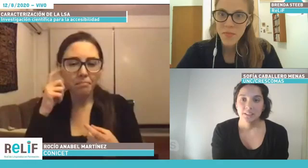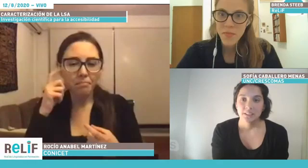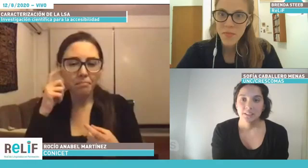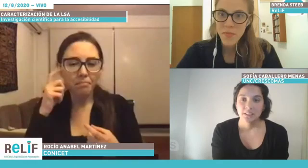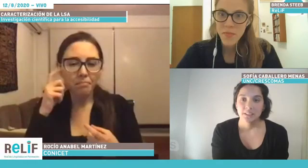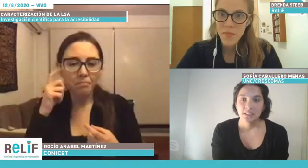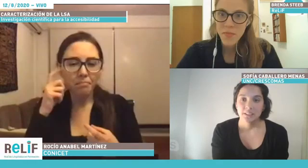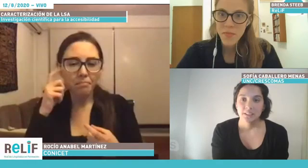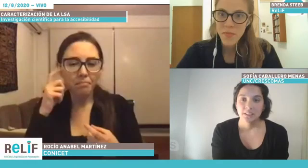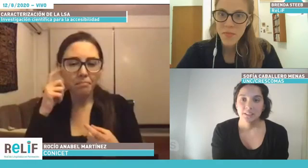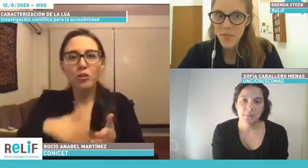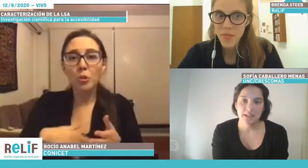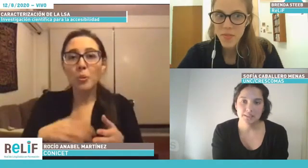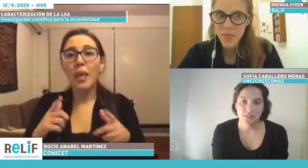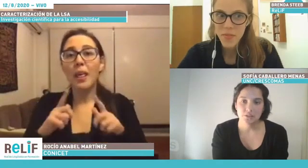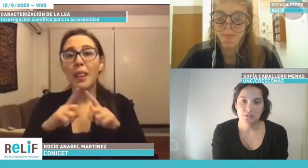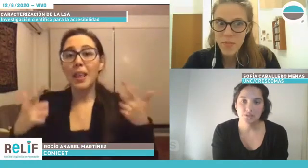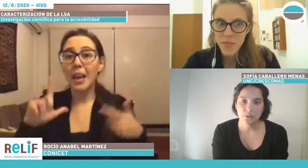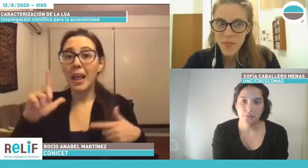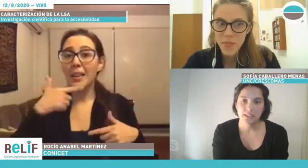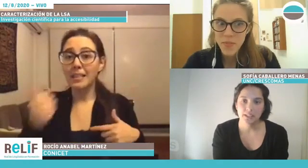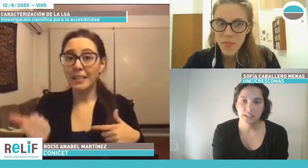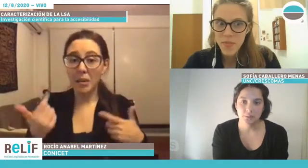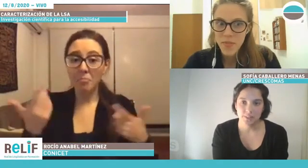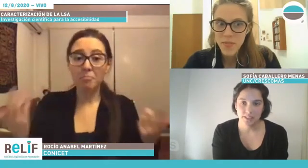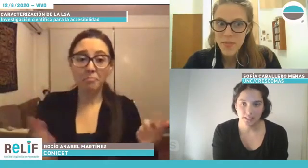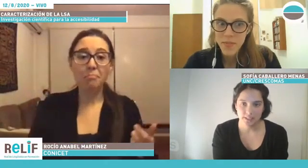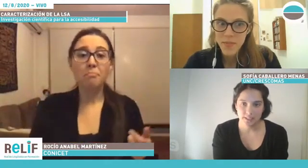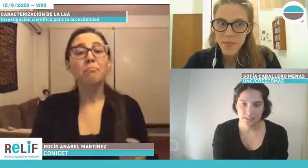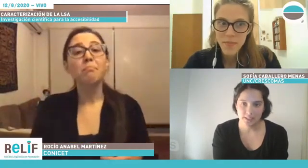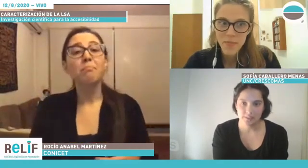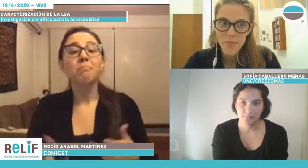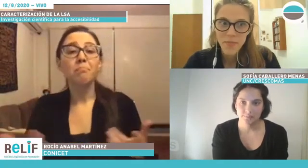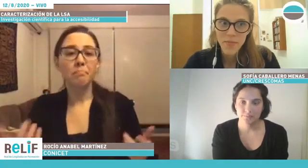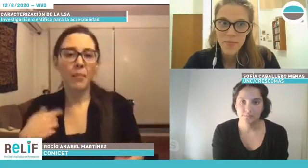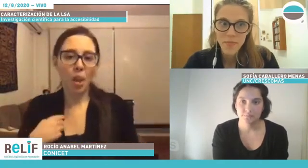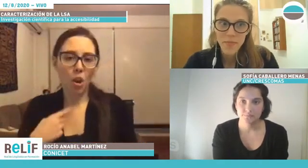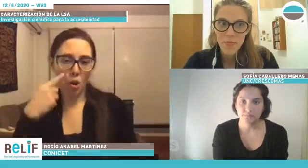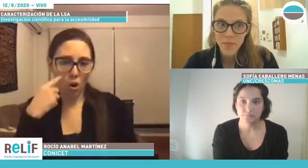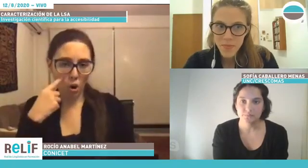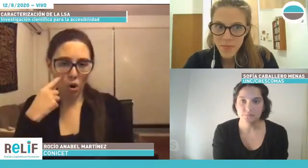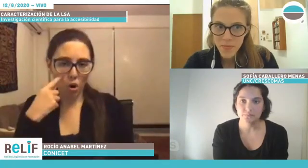y ahí aprendimos temas básicos sobre la lingüística de la LSA.